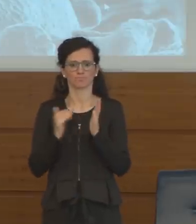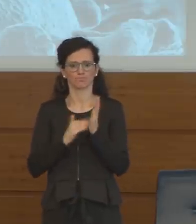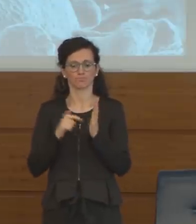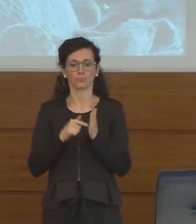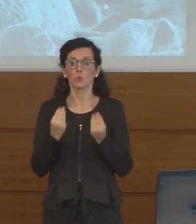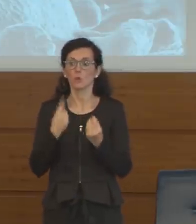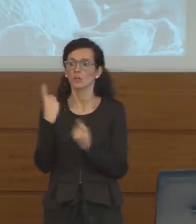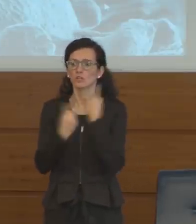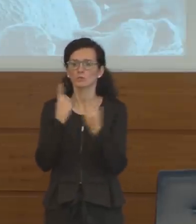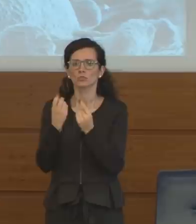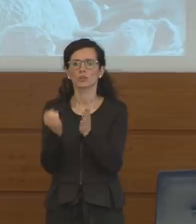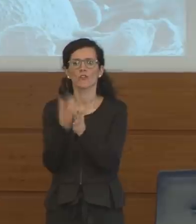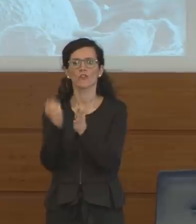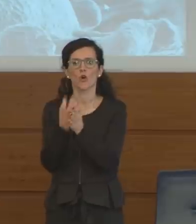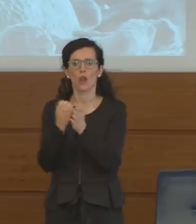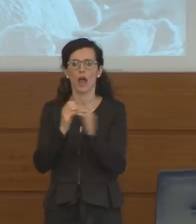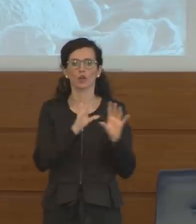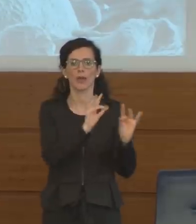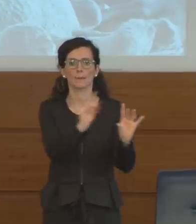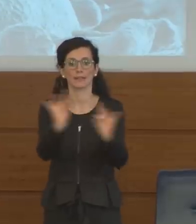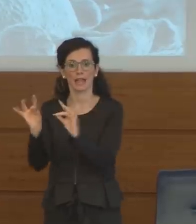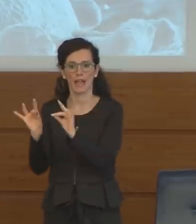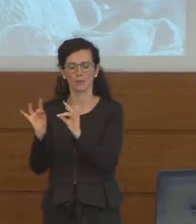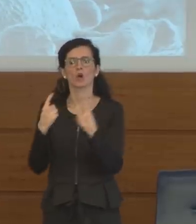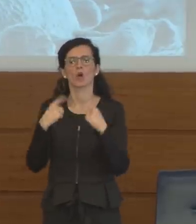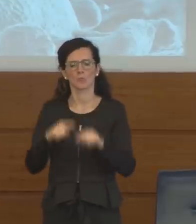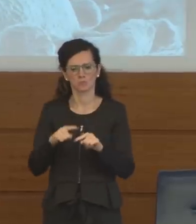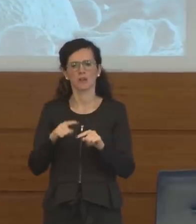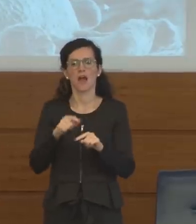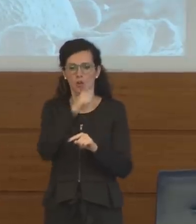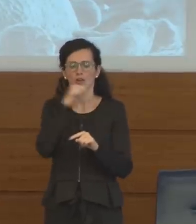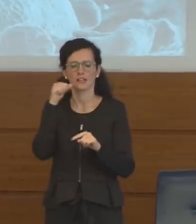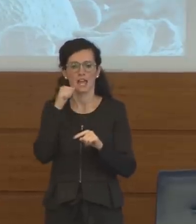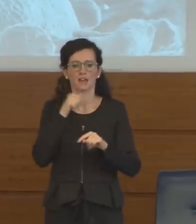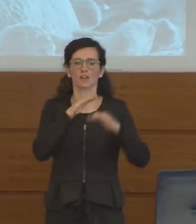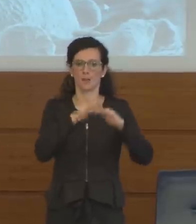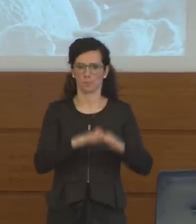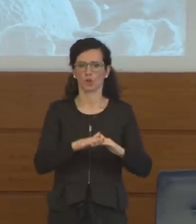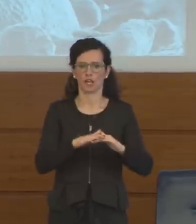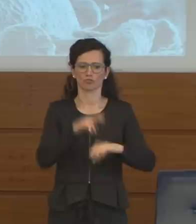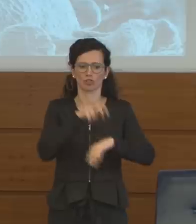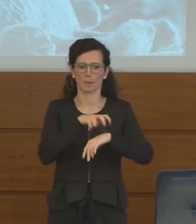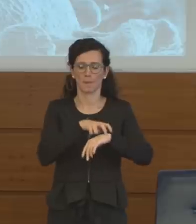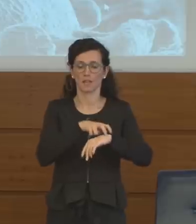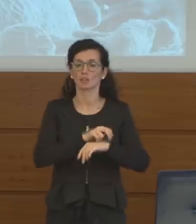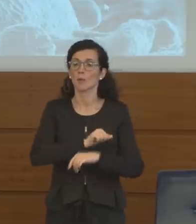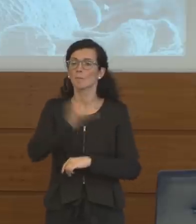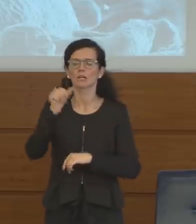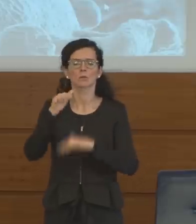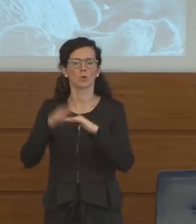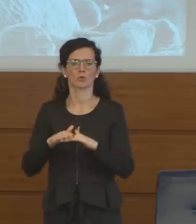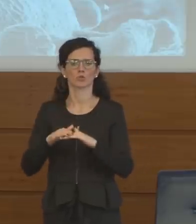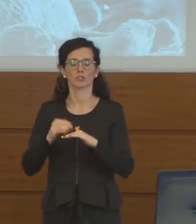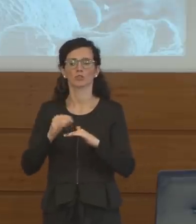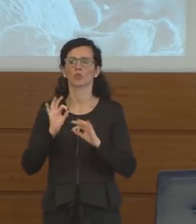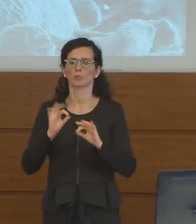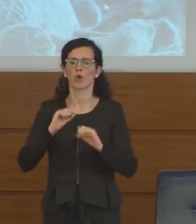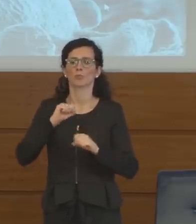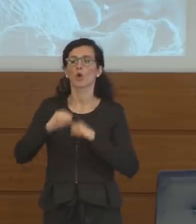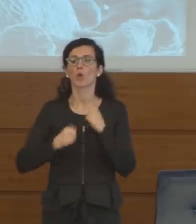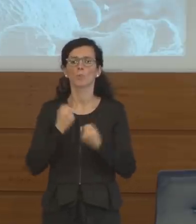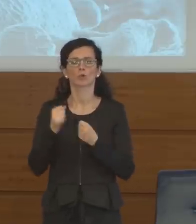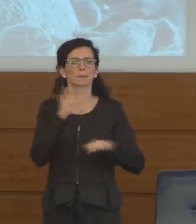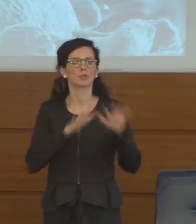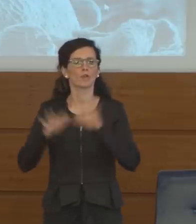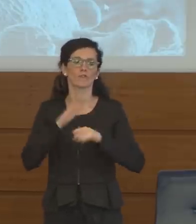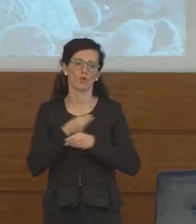di focolaio epidemico. Quindi da una parte è necessario proteggerli, ma la prima protezione deve essere sostanzialmente comportamentale,